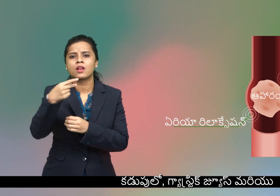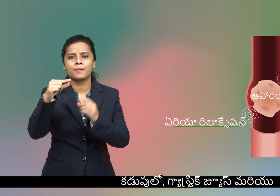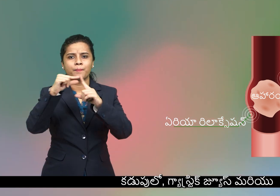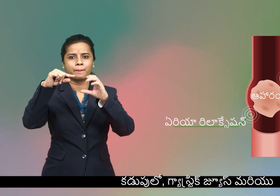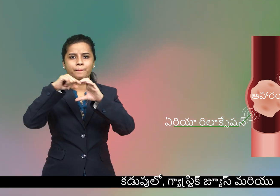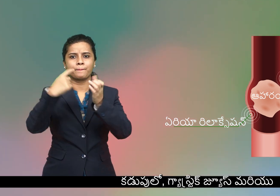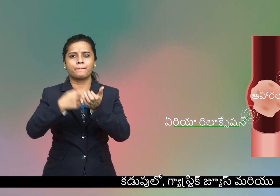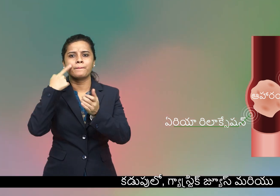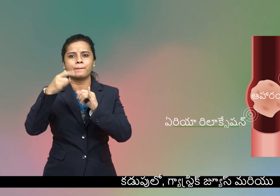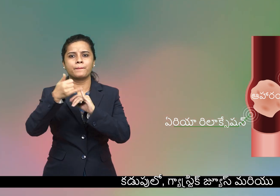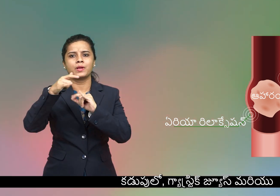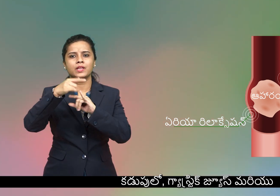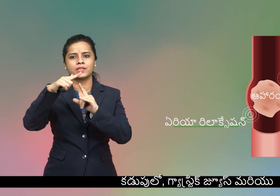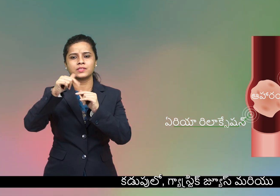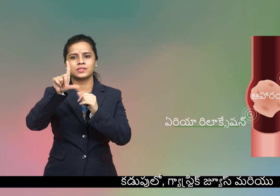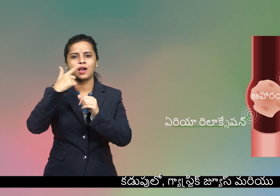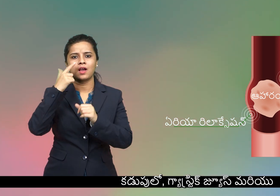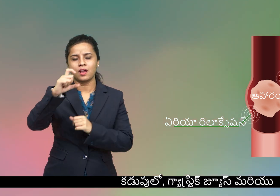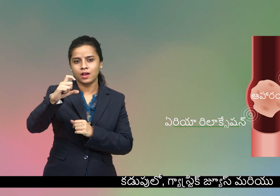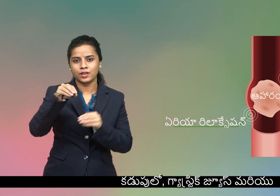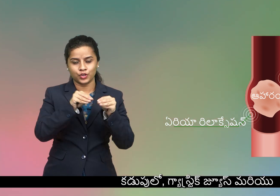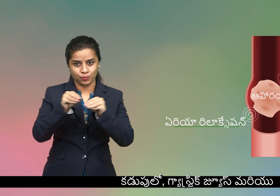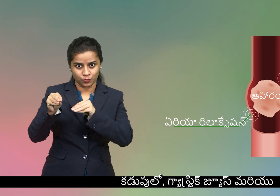కడుపులో గ్యాస్ట్రిక్ జ్యూస్ మరియు